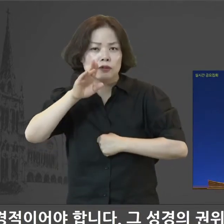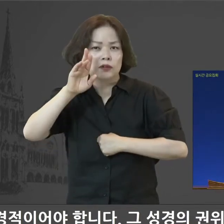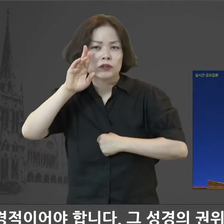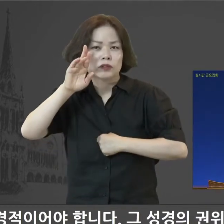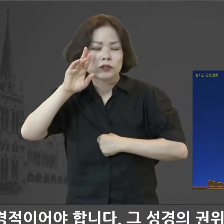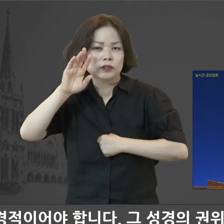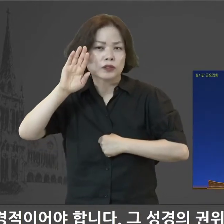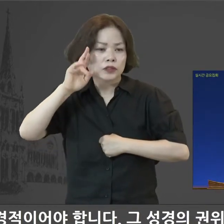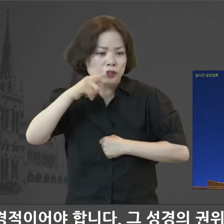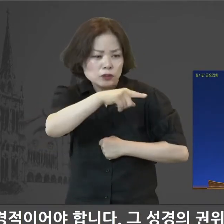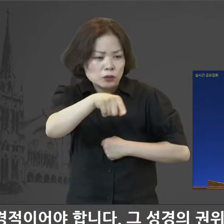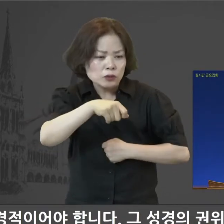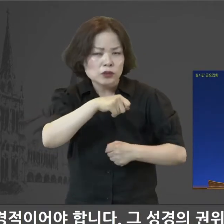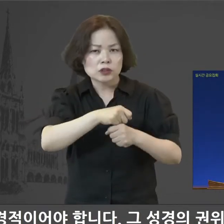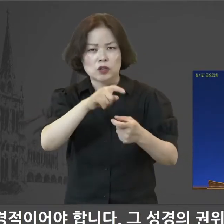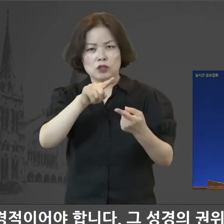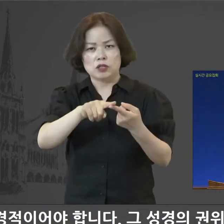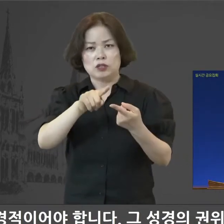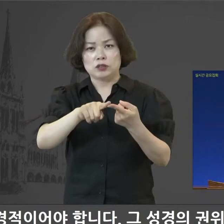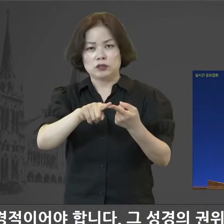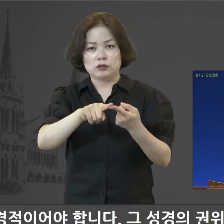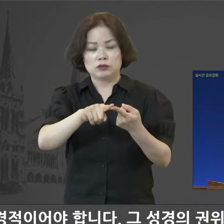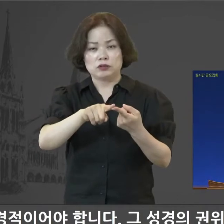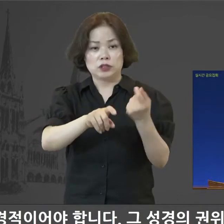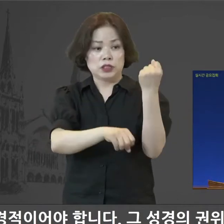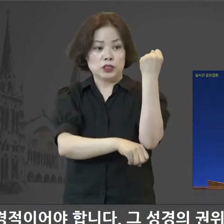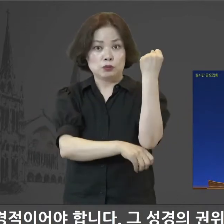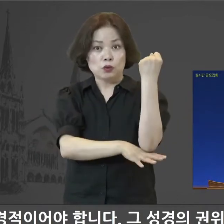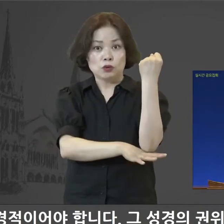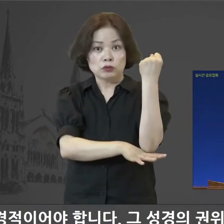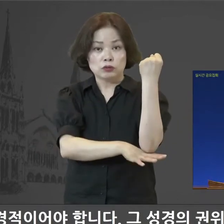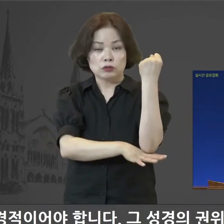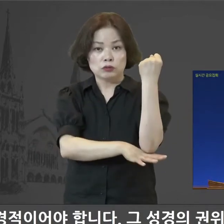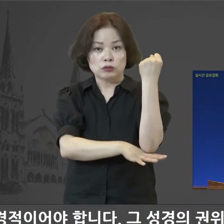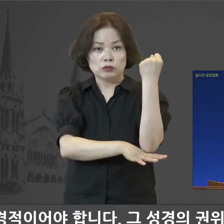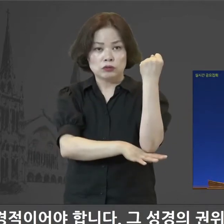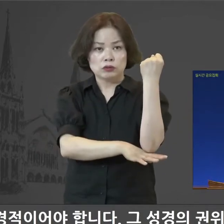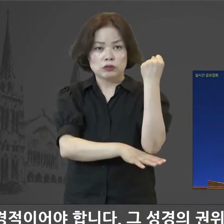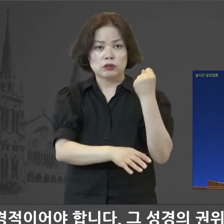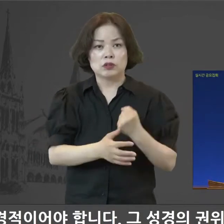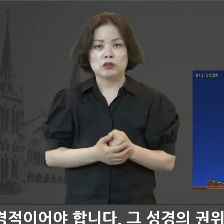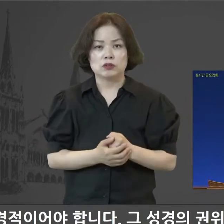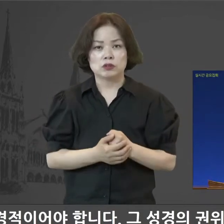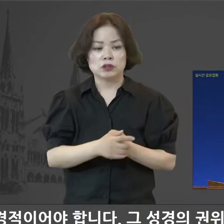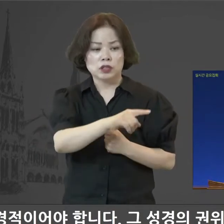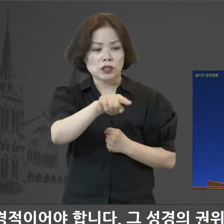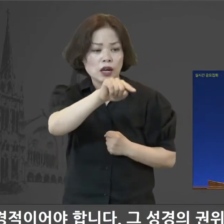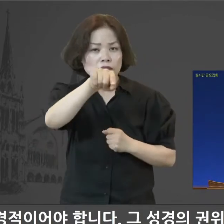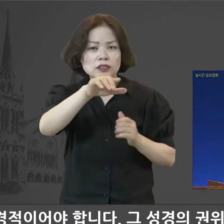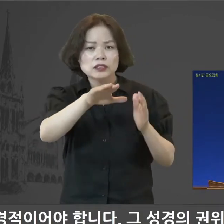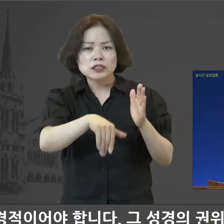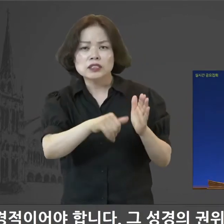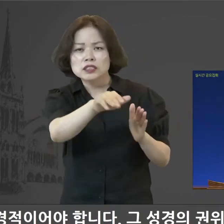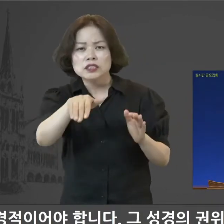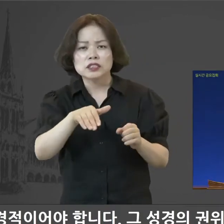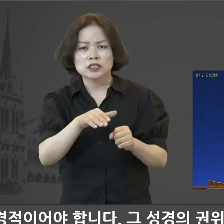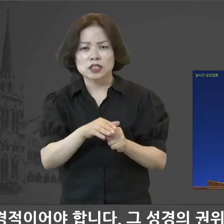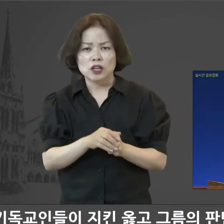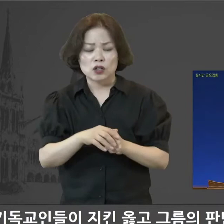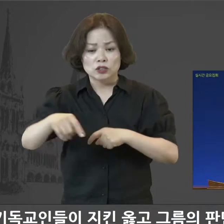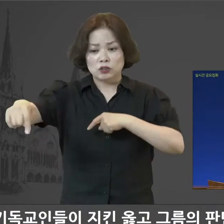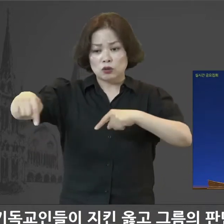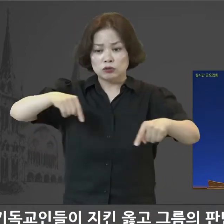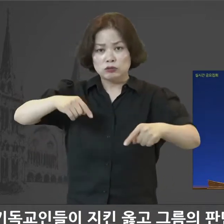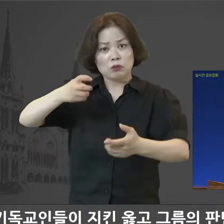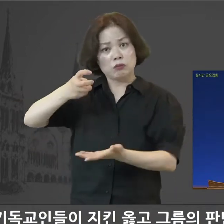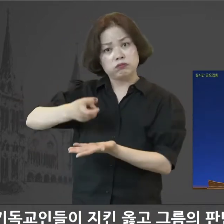기준, 규범 근거라고 얘기를 하면 되겠죠. 그런 것들을 다 해체하는 시대에 돌입하는데, 그것이 정치적으로